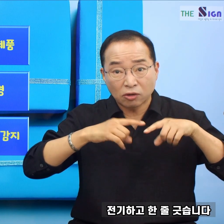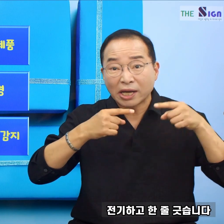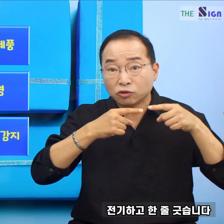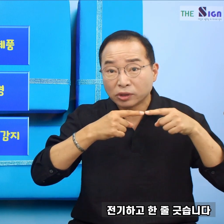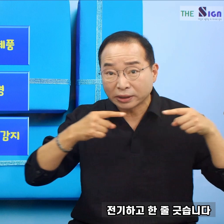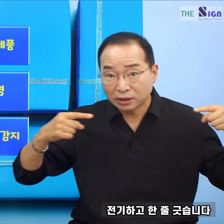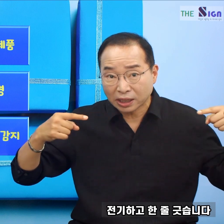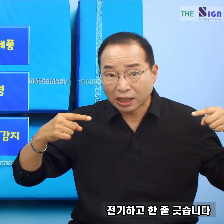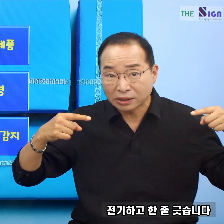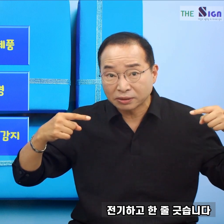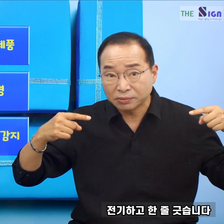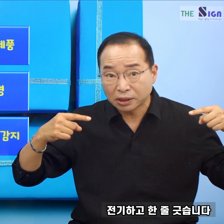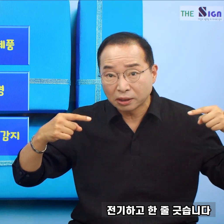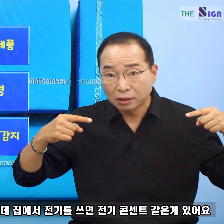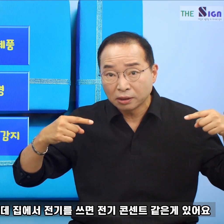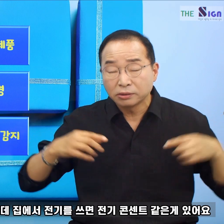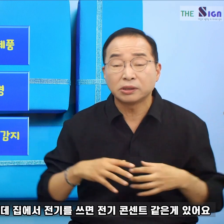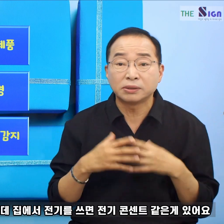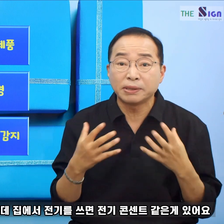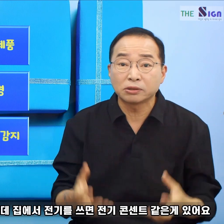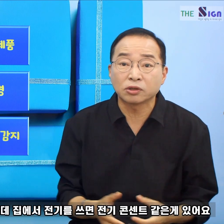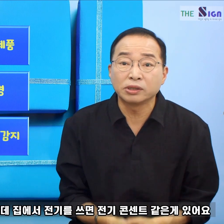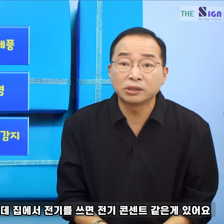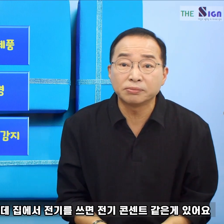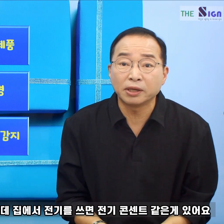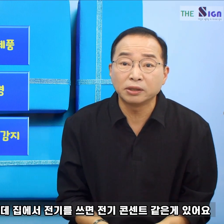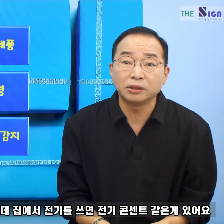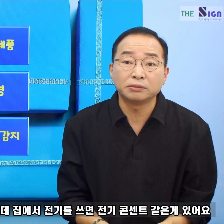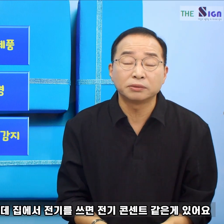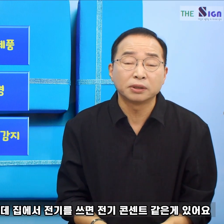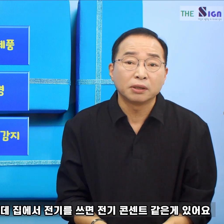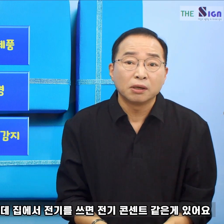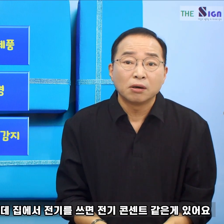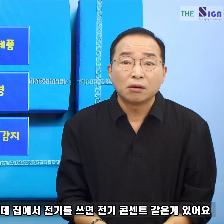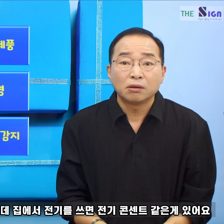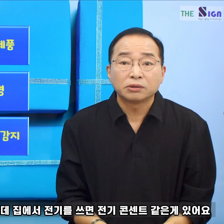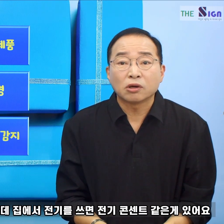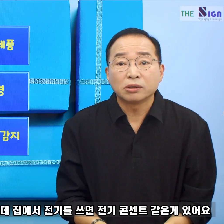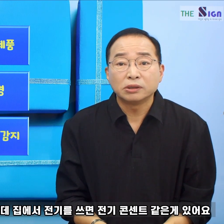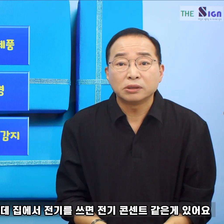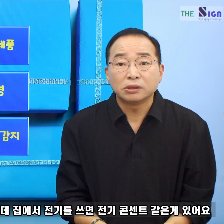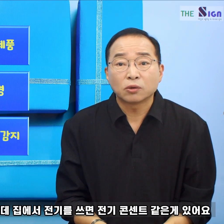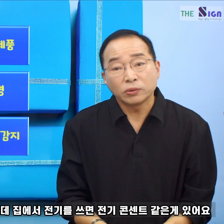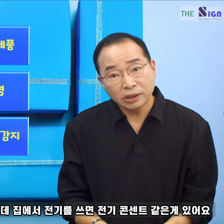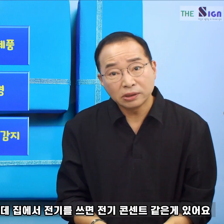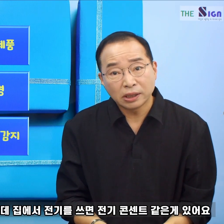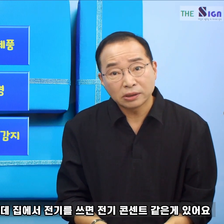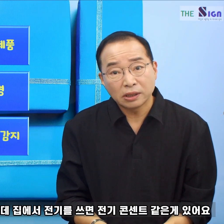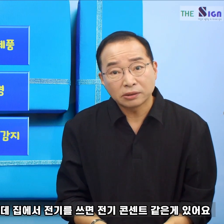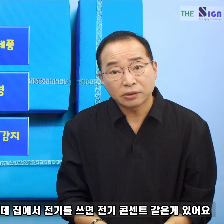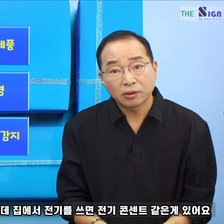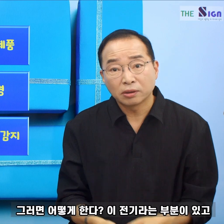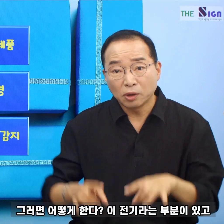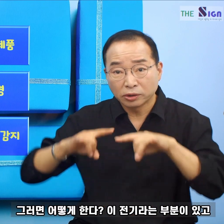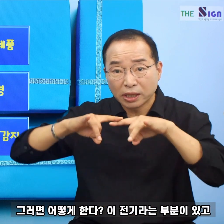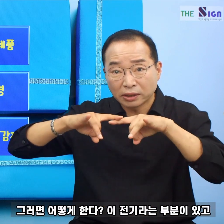줄 같습니다. 근데 집에서 전기를 쓰면은 전기 콘센트 같은 게 있어요. 그러면 어떻게 한다?